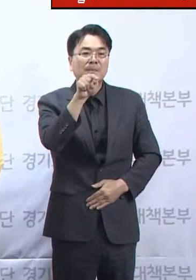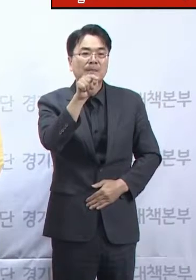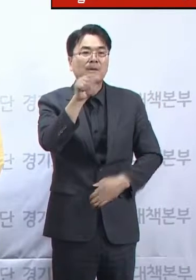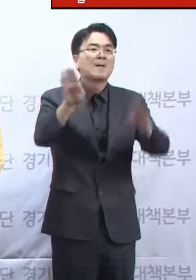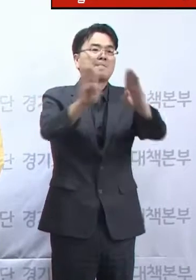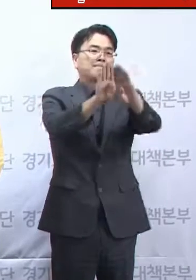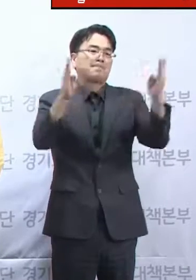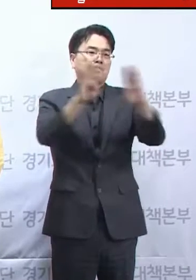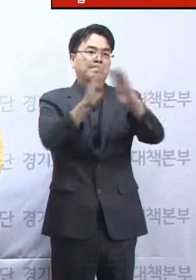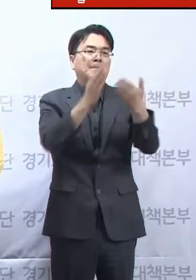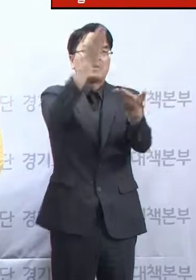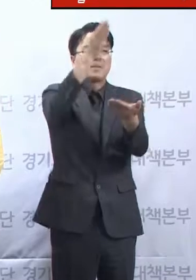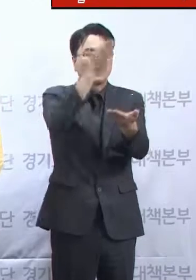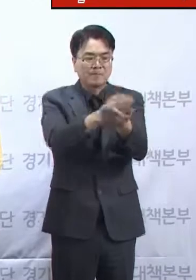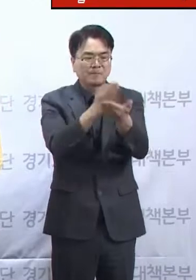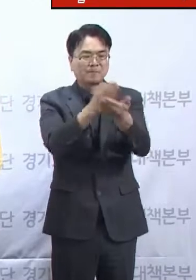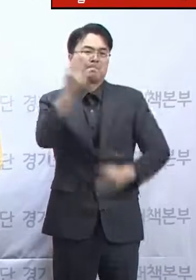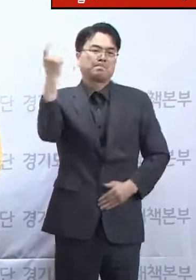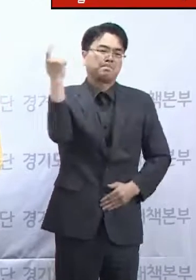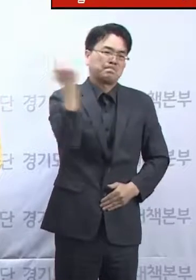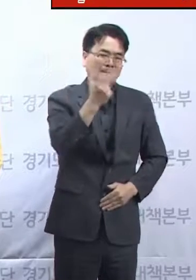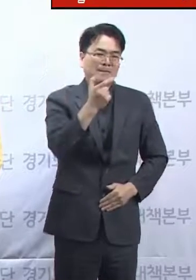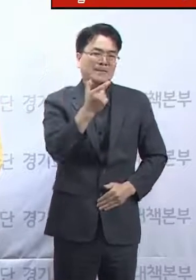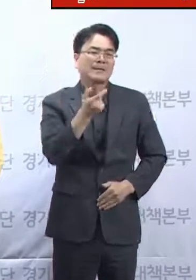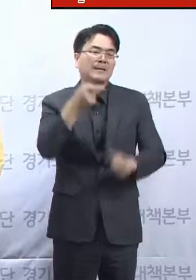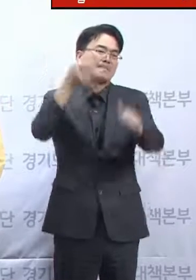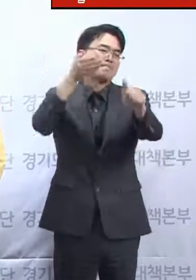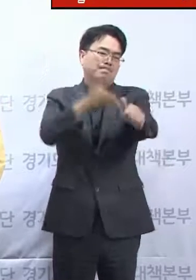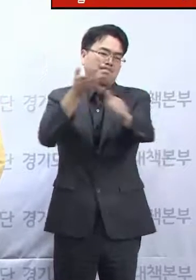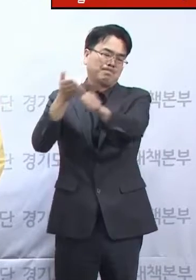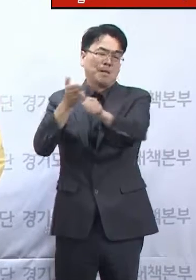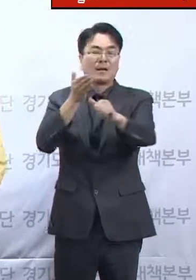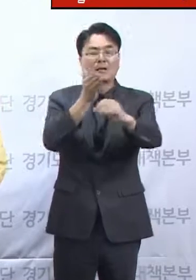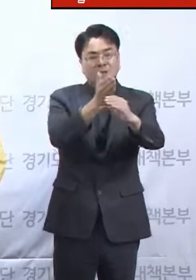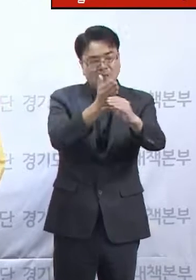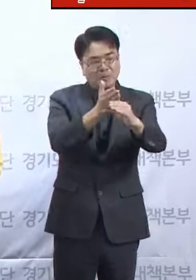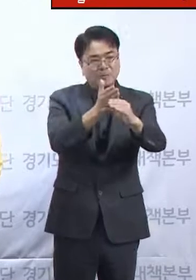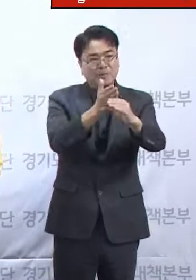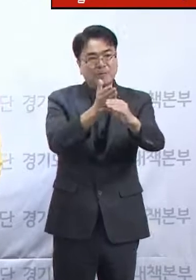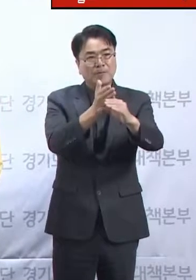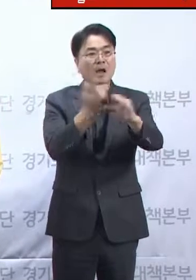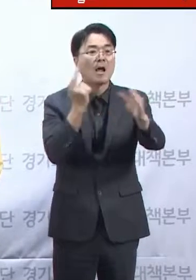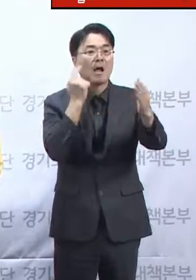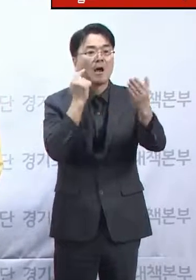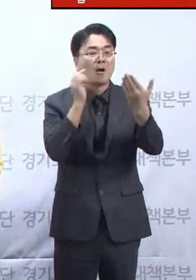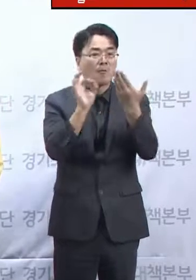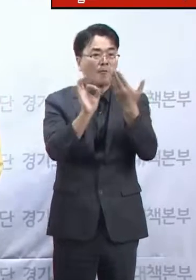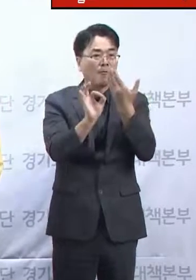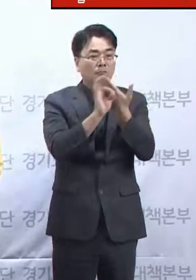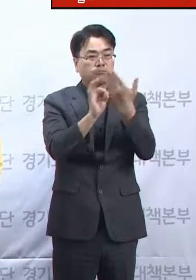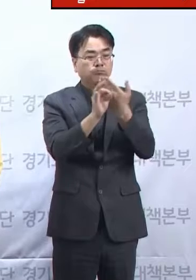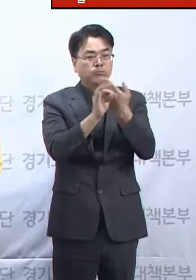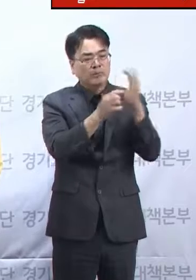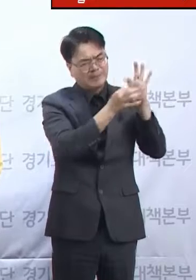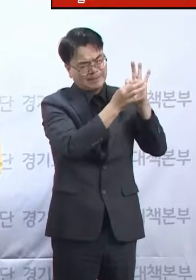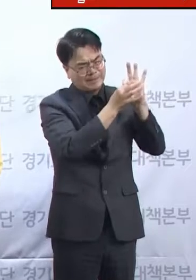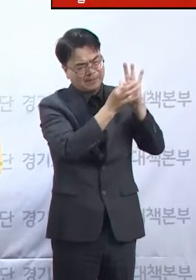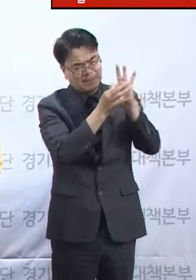열지 않도록 강력한 권고를 하고 있고요. 이것이 만일 지속되는 경우에는 9월